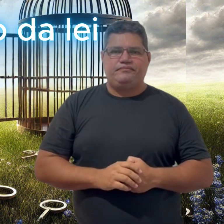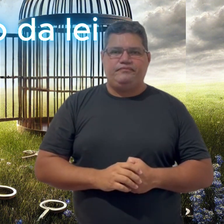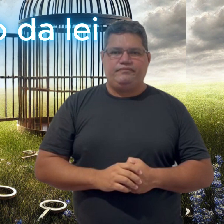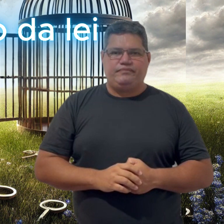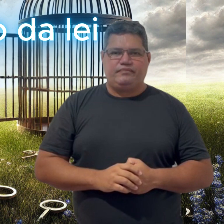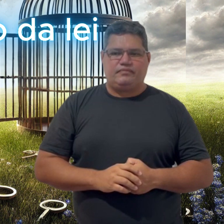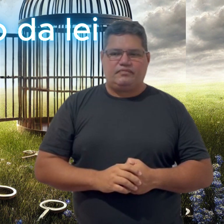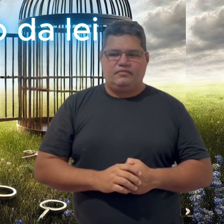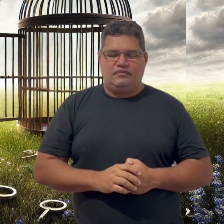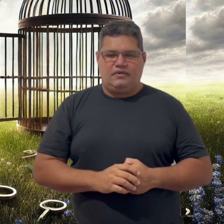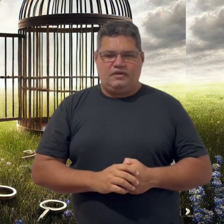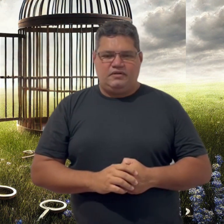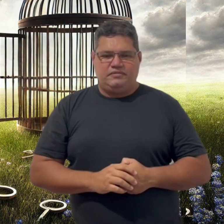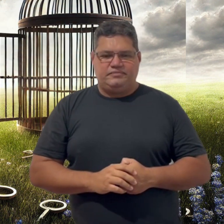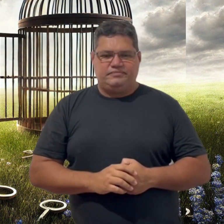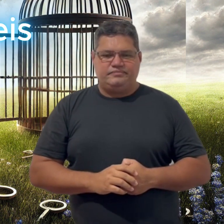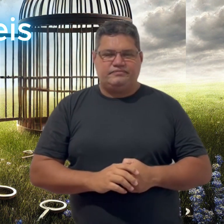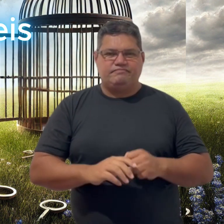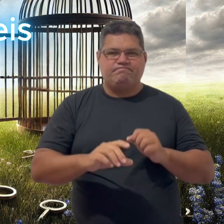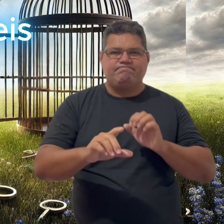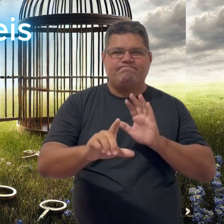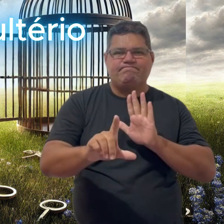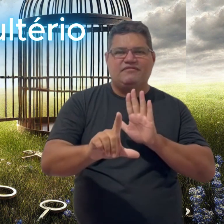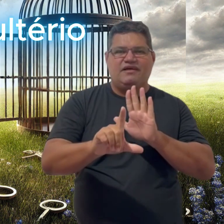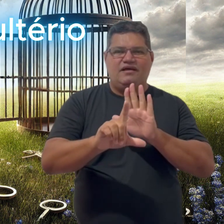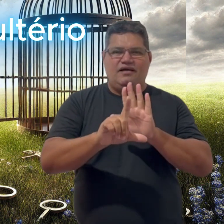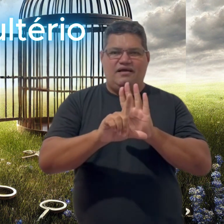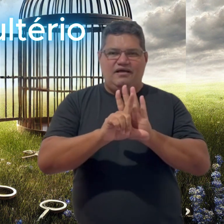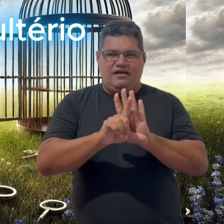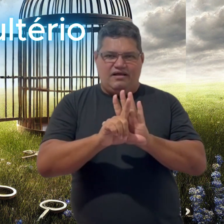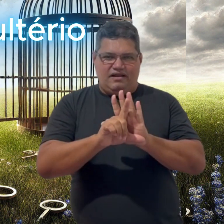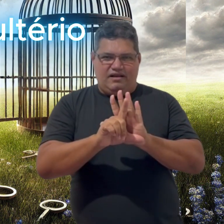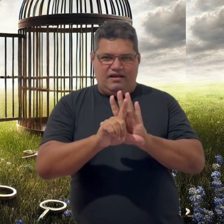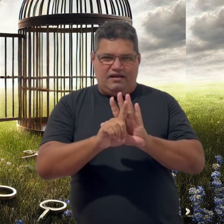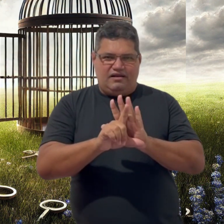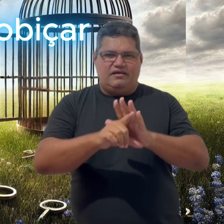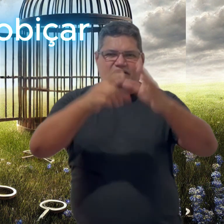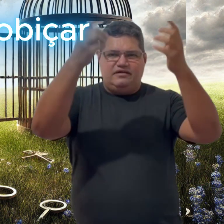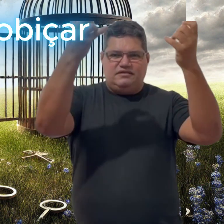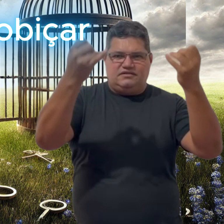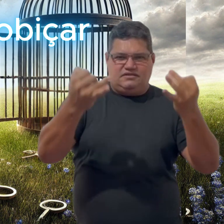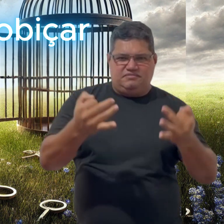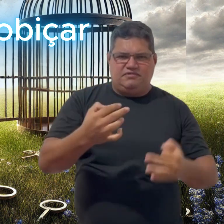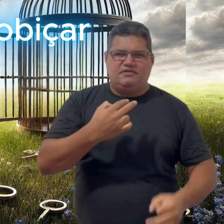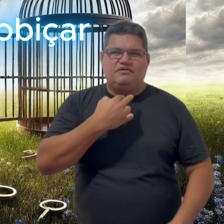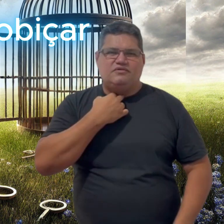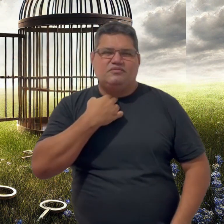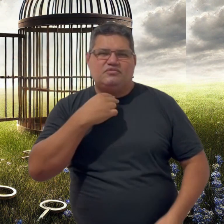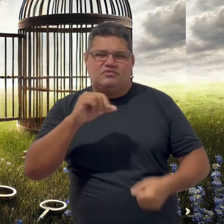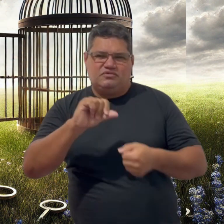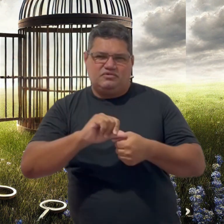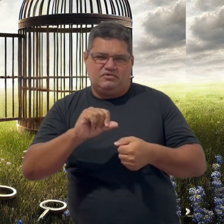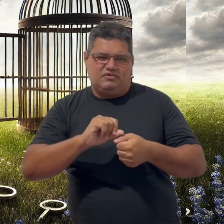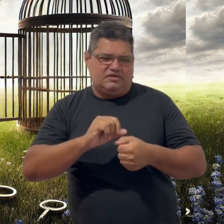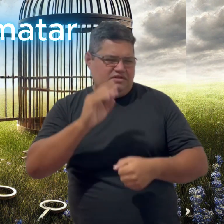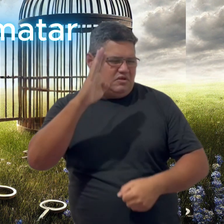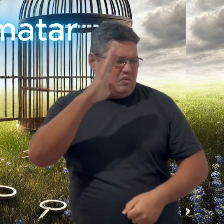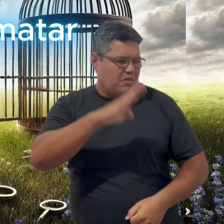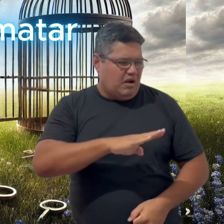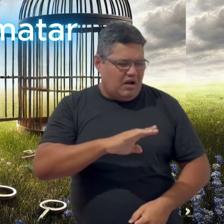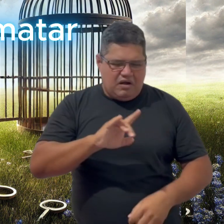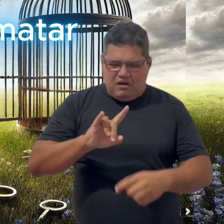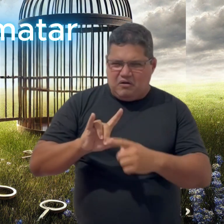pois o código da lei: não deveis cometer adultério, não deveis cobiçar,